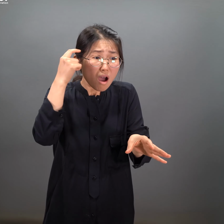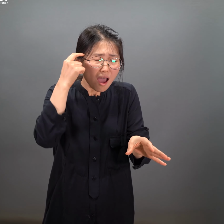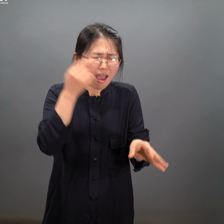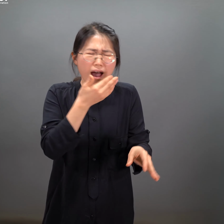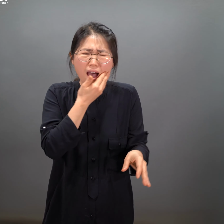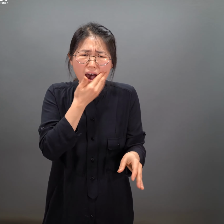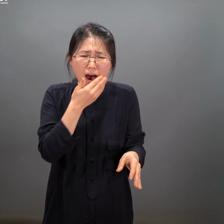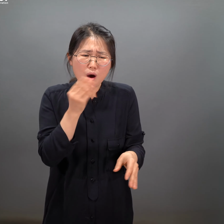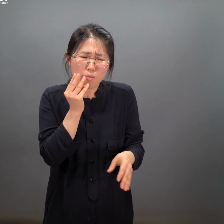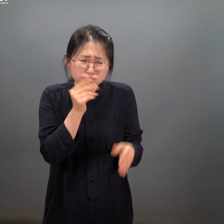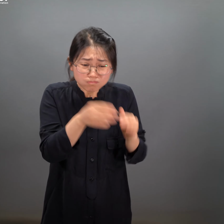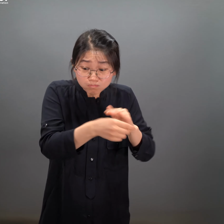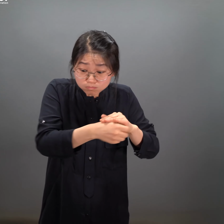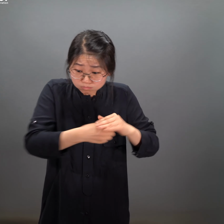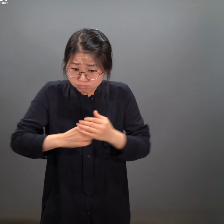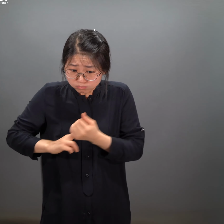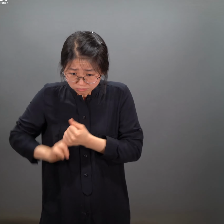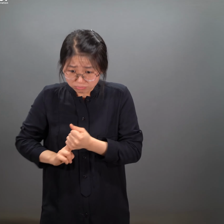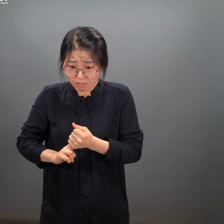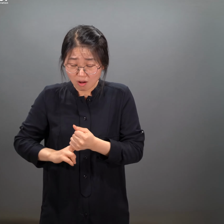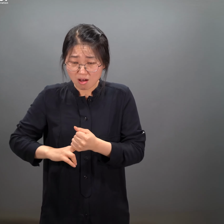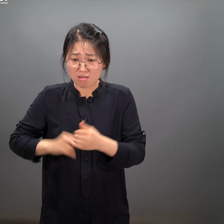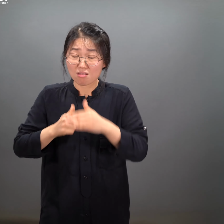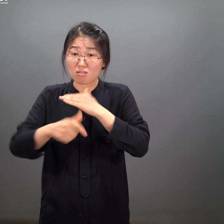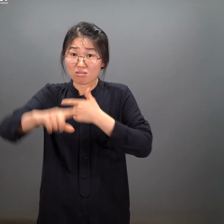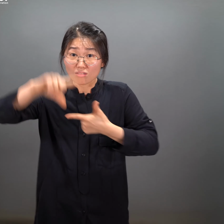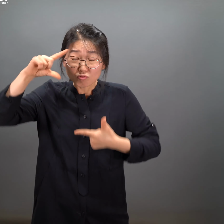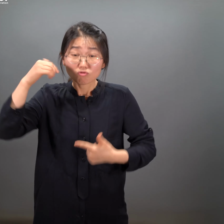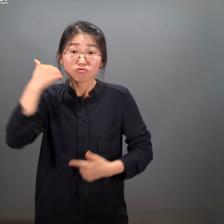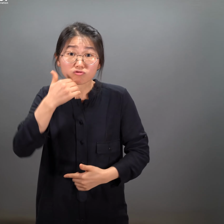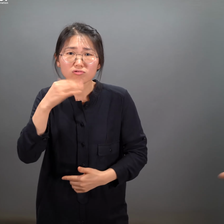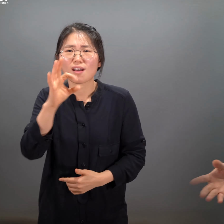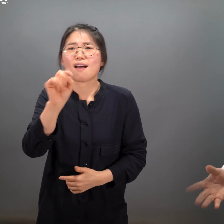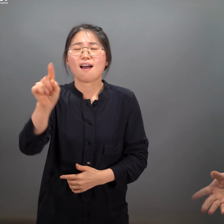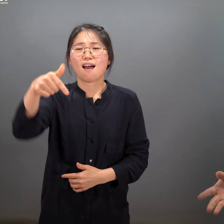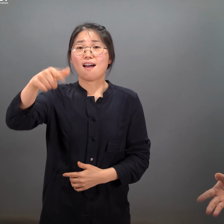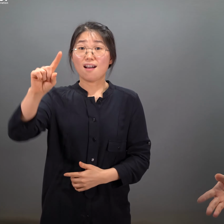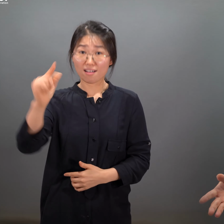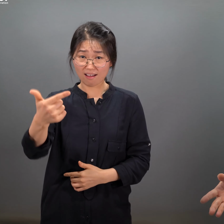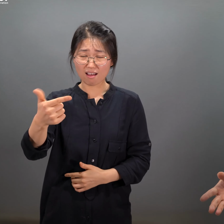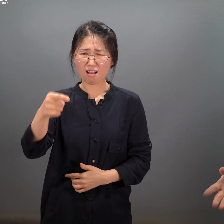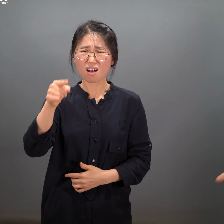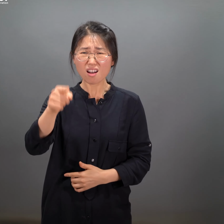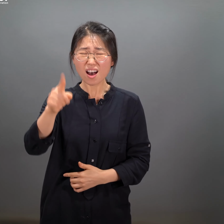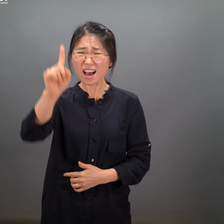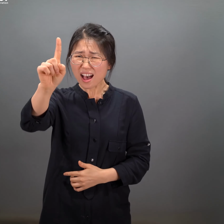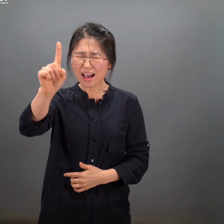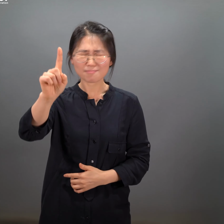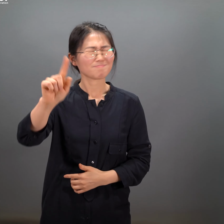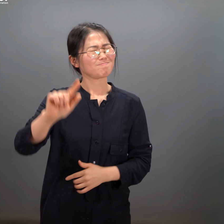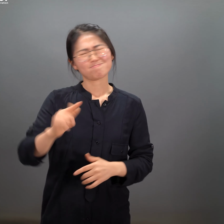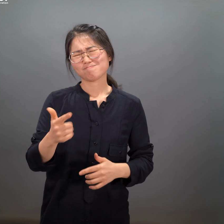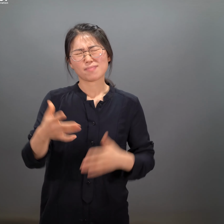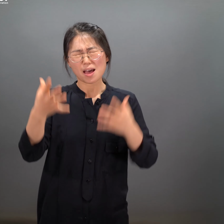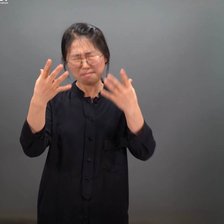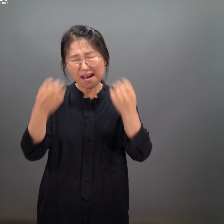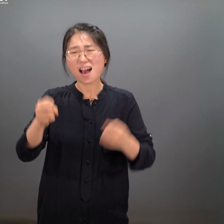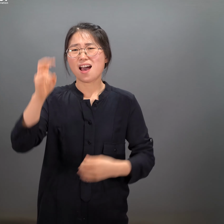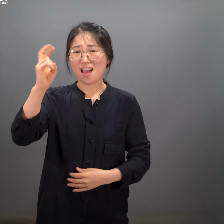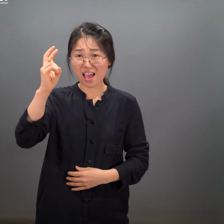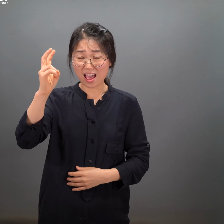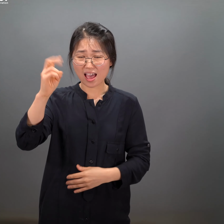한 인물의 사리사욕을 소개하고 있지만 이런 사람들이 한둘이 아니었을 겁니다. 이런 이스라엘